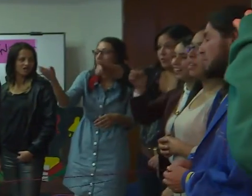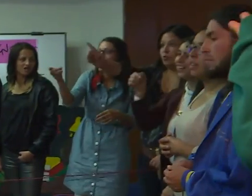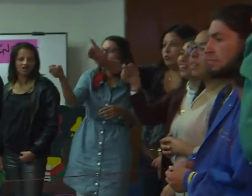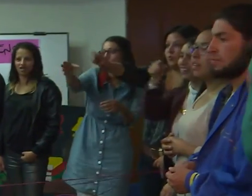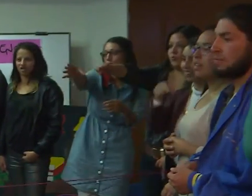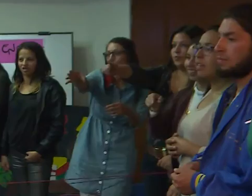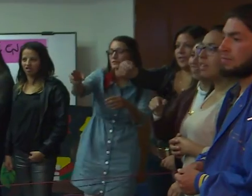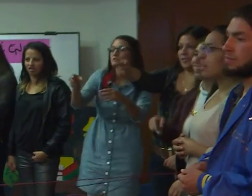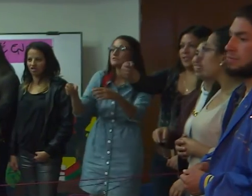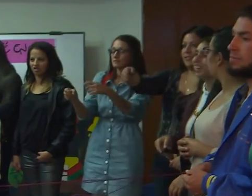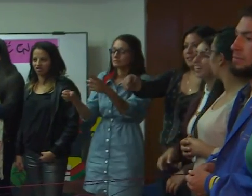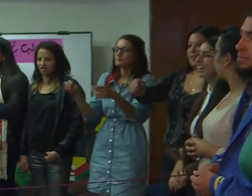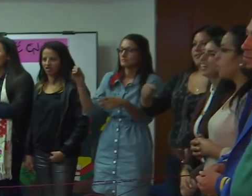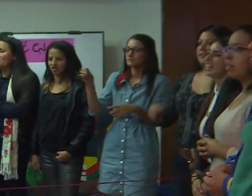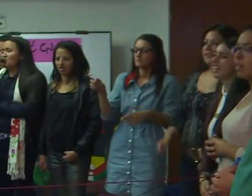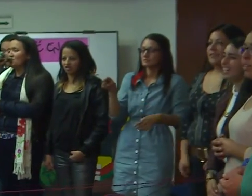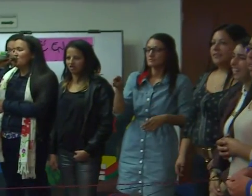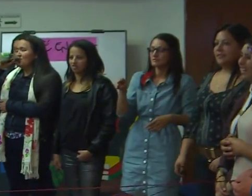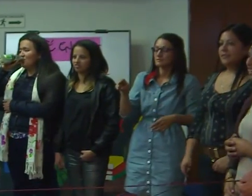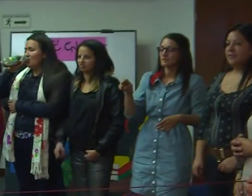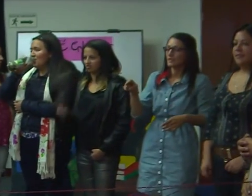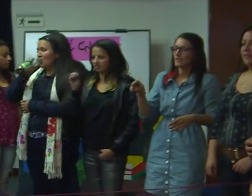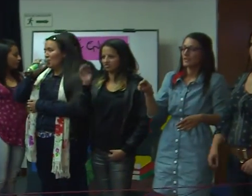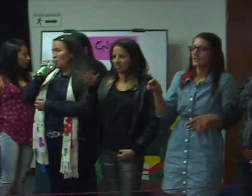Entonces la hago yo. Entonces, ahora ella.